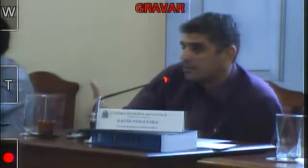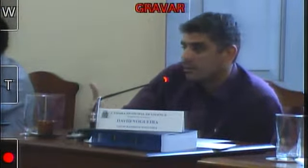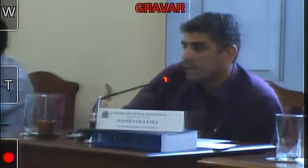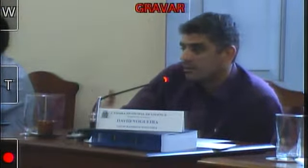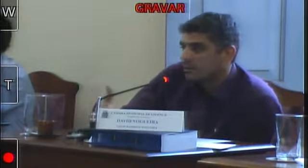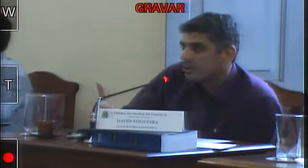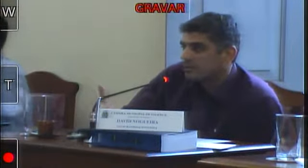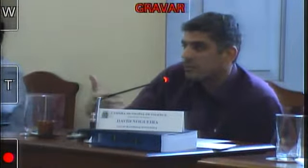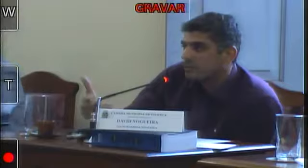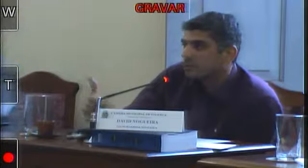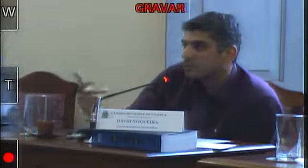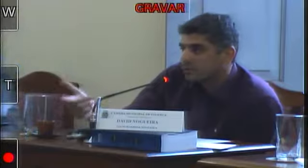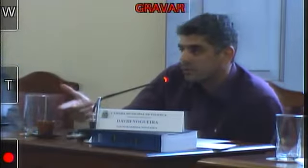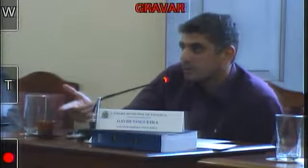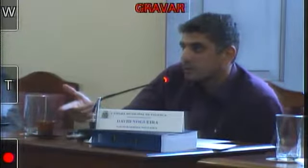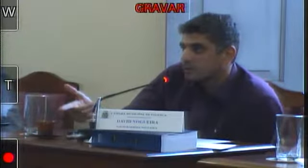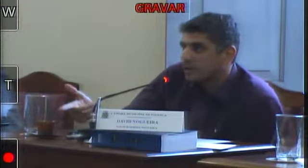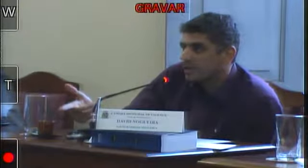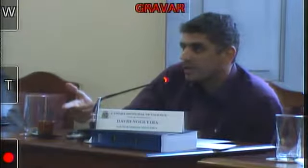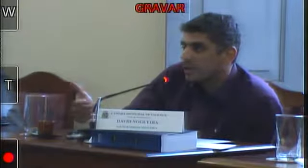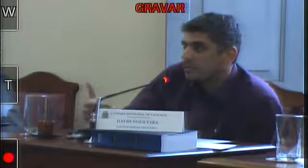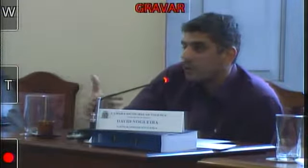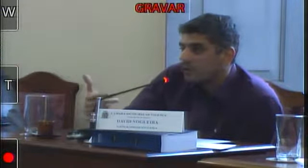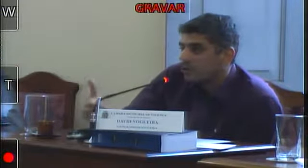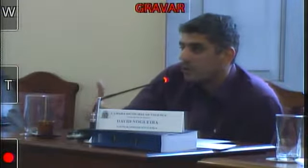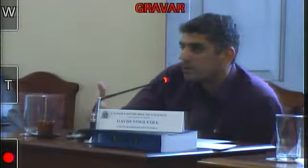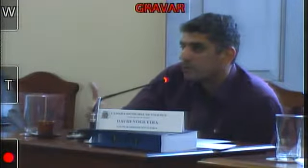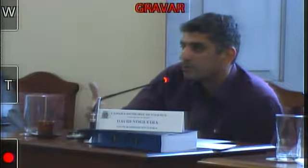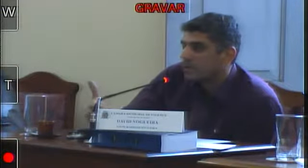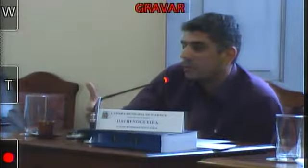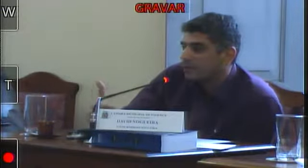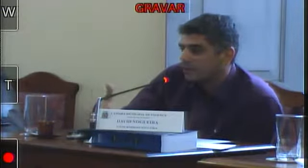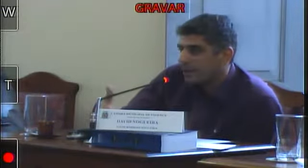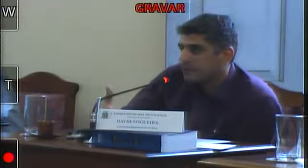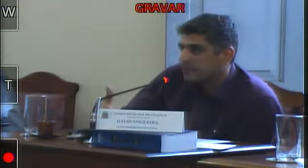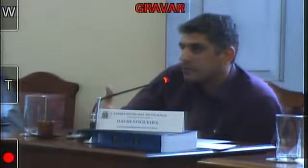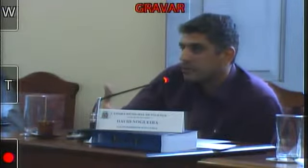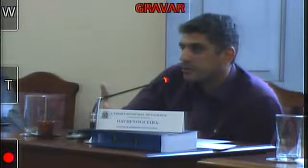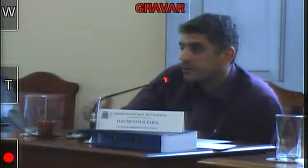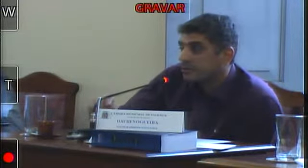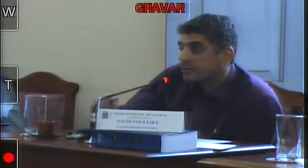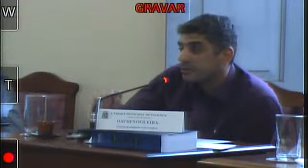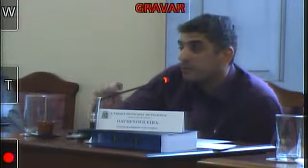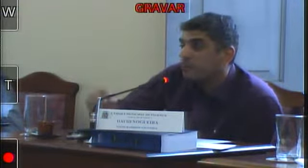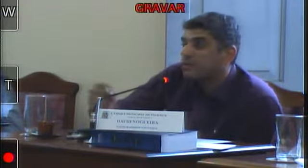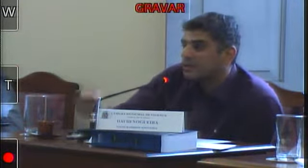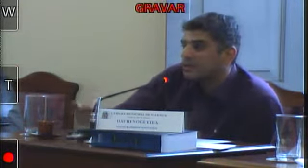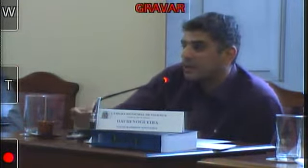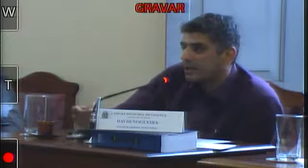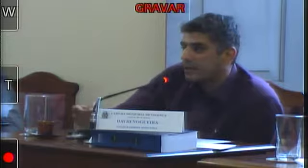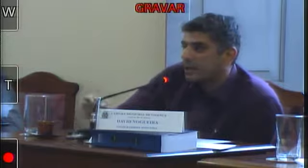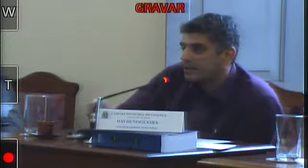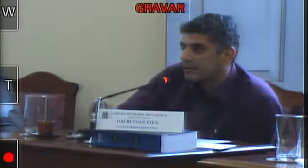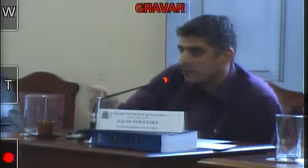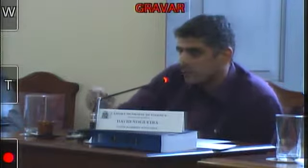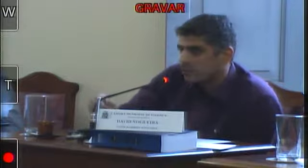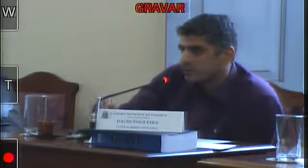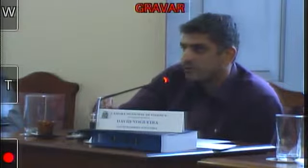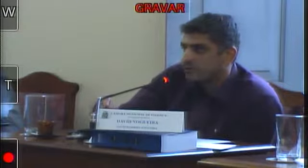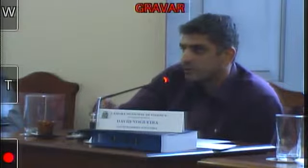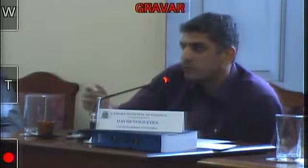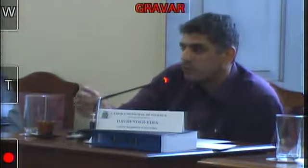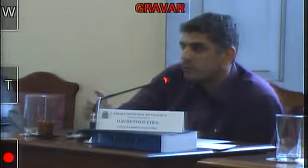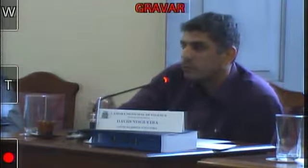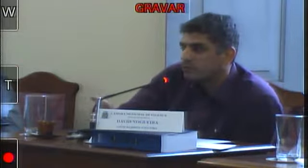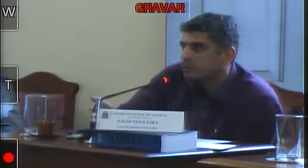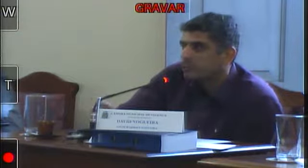porque com a base de cálculo você vai poder confrontar os dados, vai melhorar os dados da planta baixa do município e você pode planejar as ações, igual você está